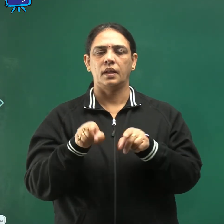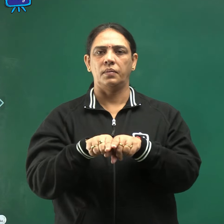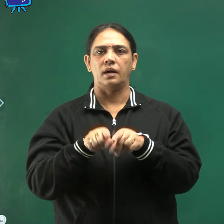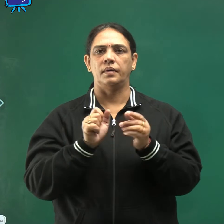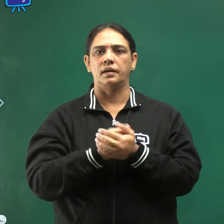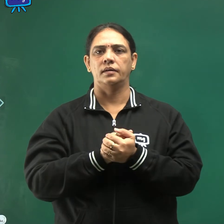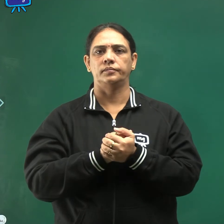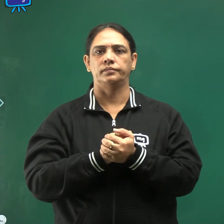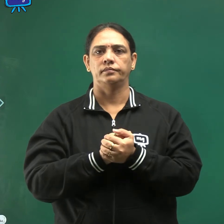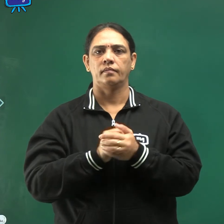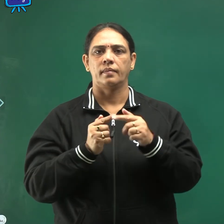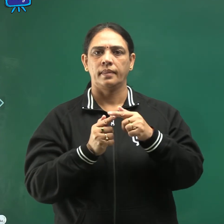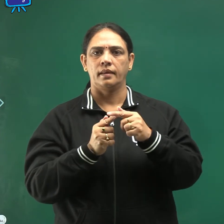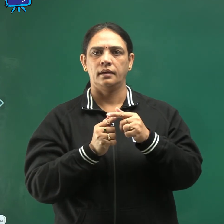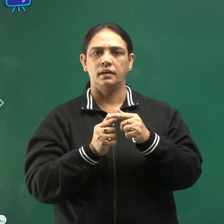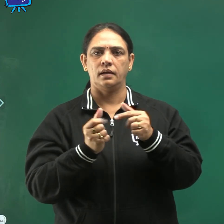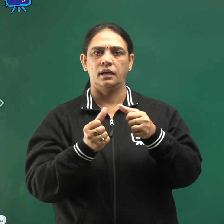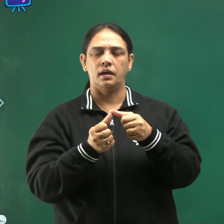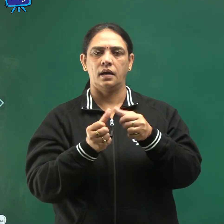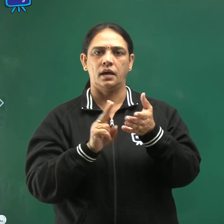बराबर tan